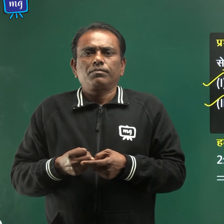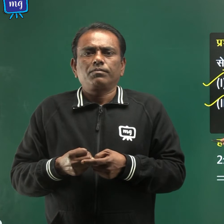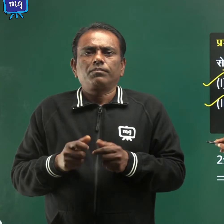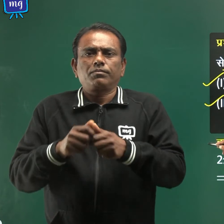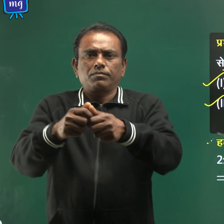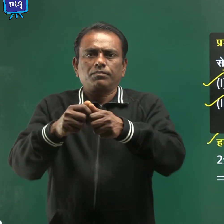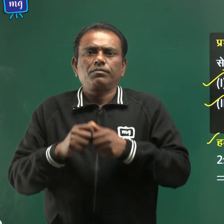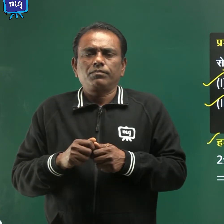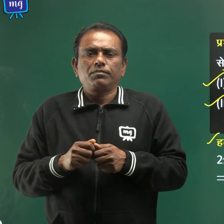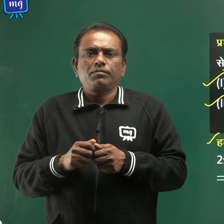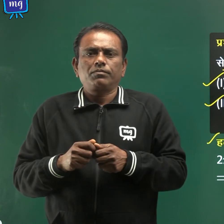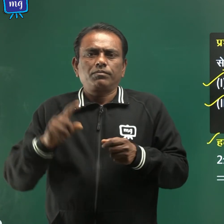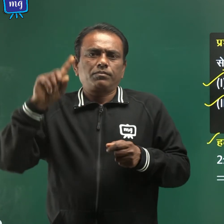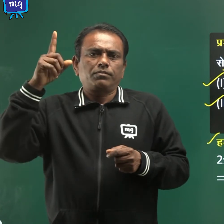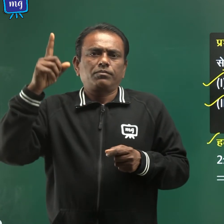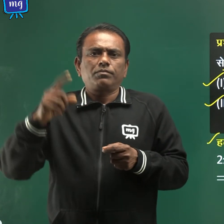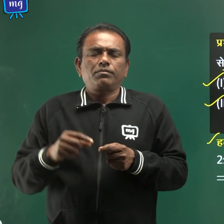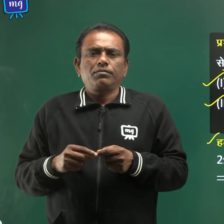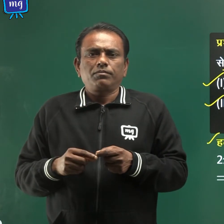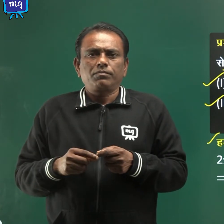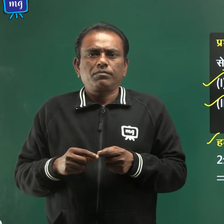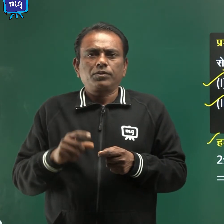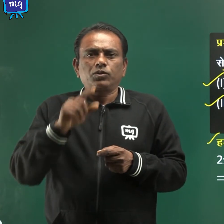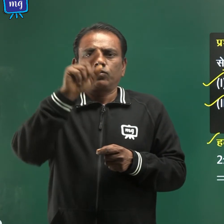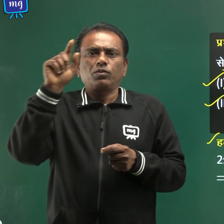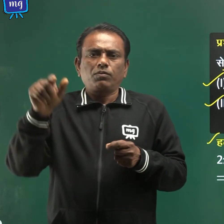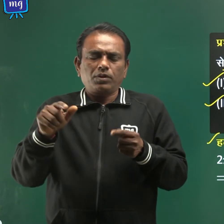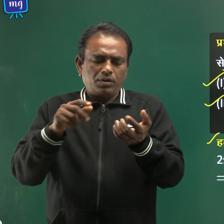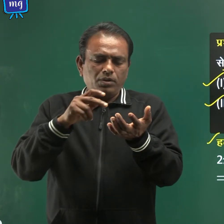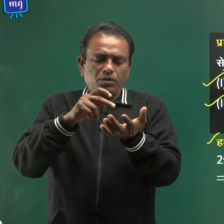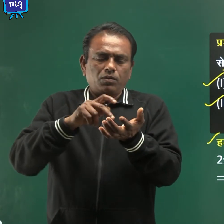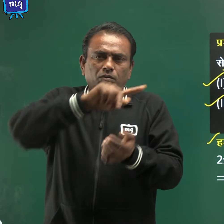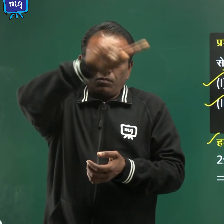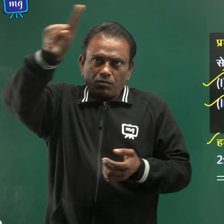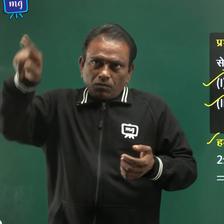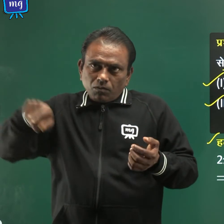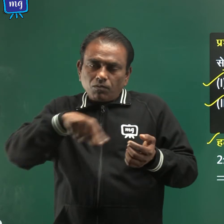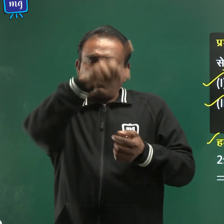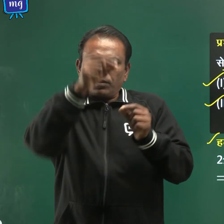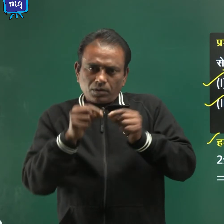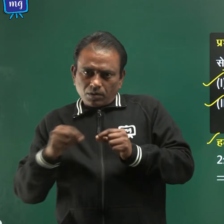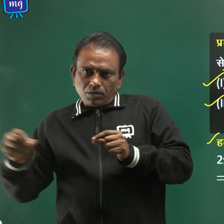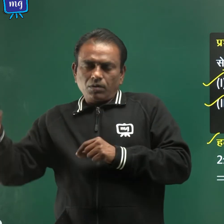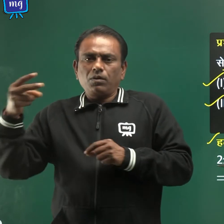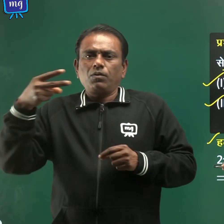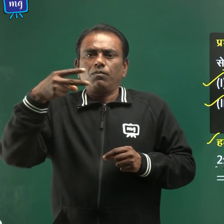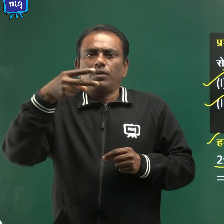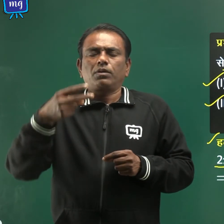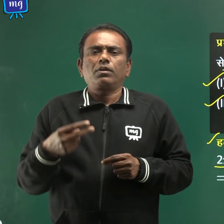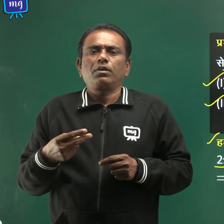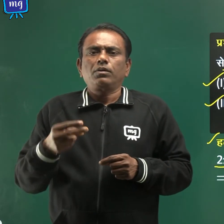का हल पहला चौथ की व्रत की परिधि के बराबर